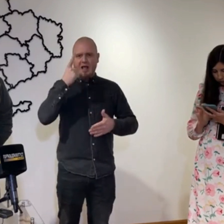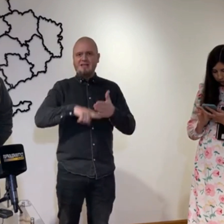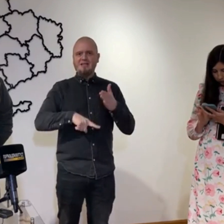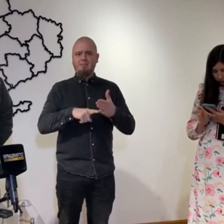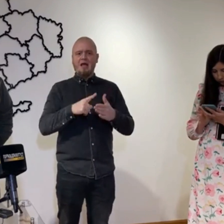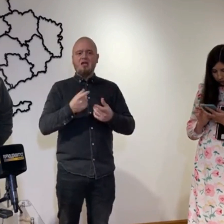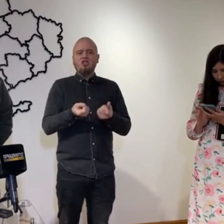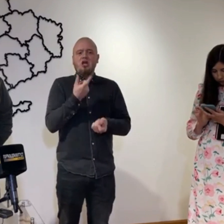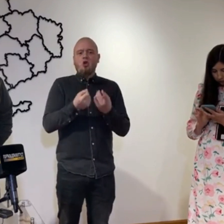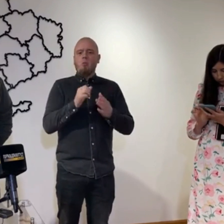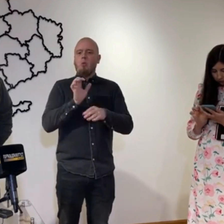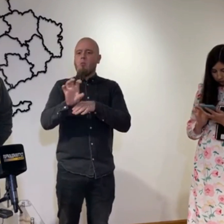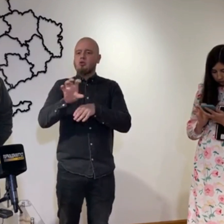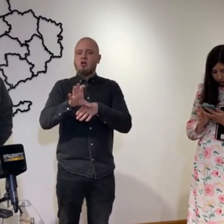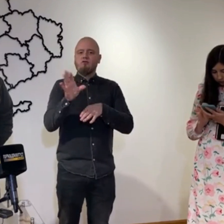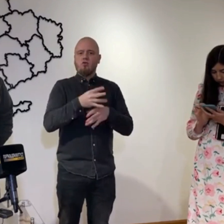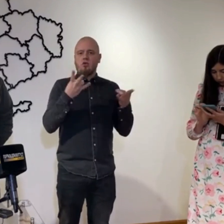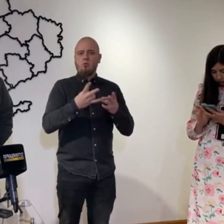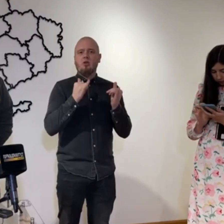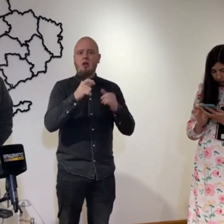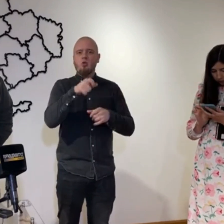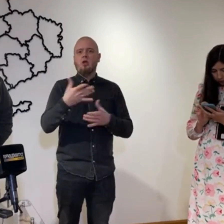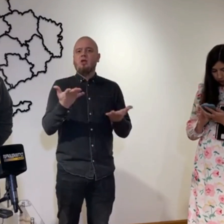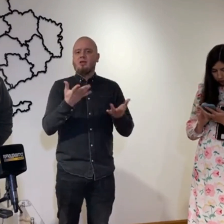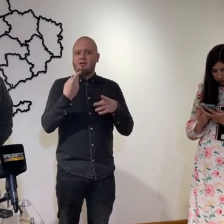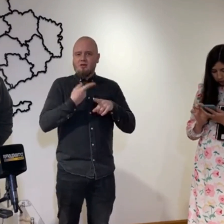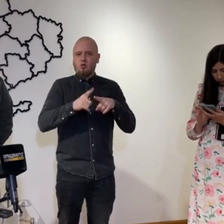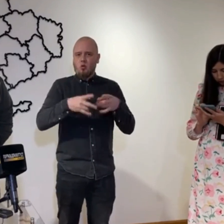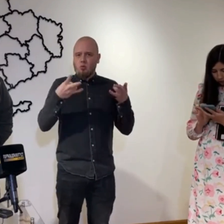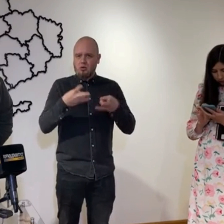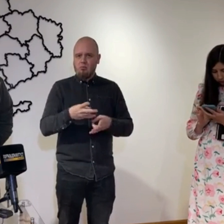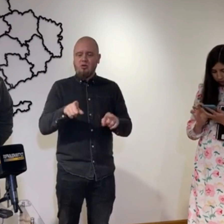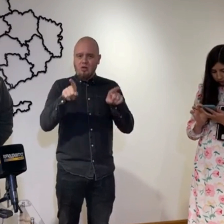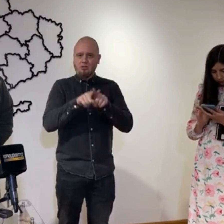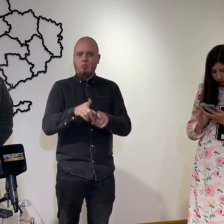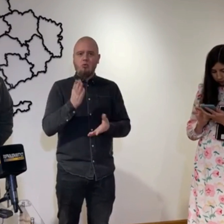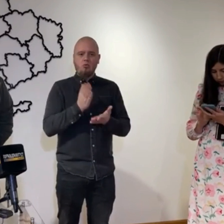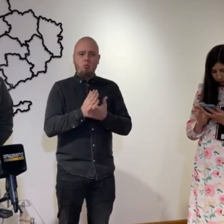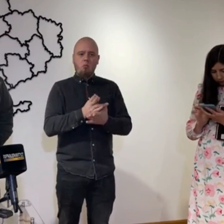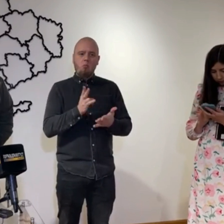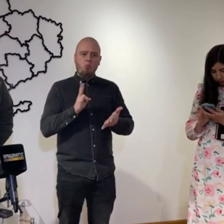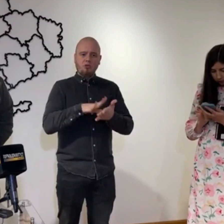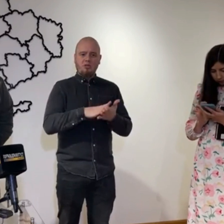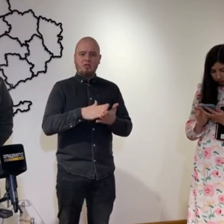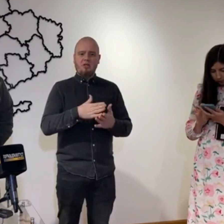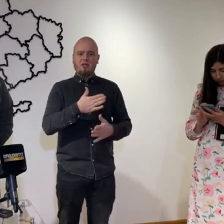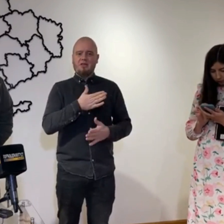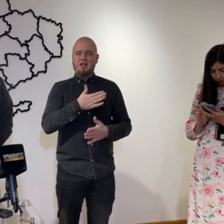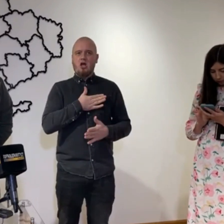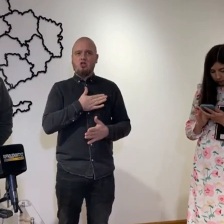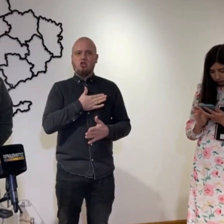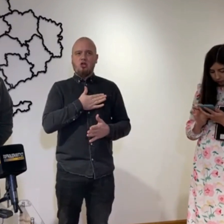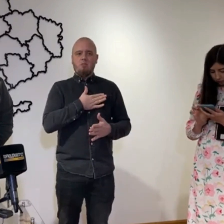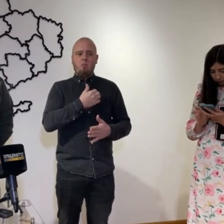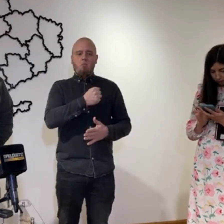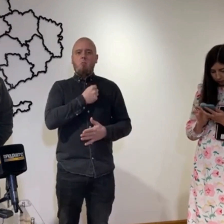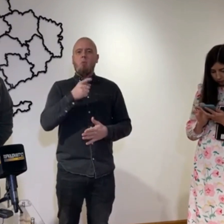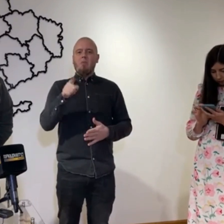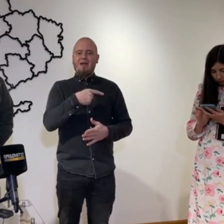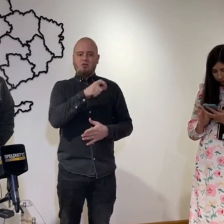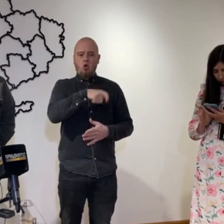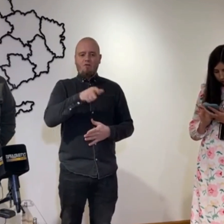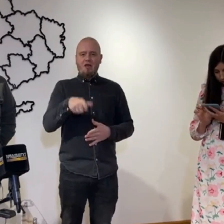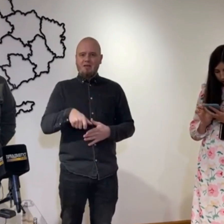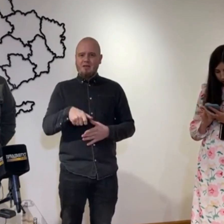всього необхідного для людей, які цього потребують. Так само йдуть постійні військові, наші мобілізовані